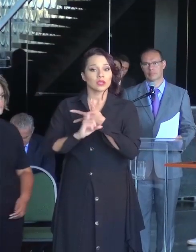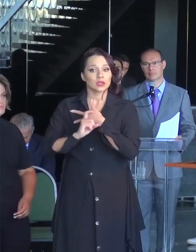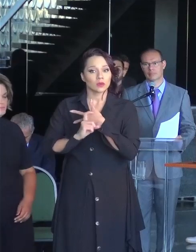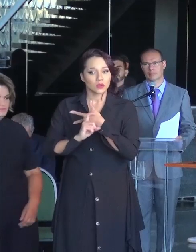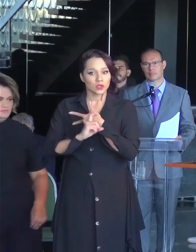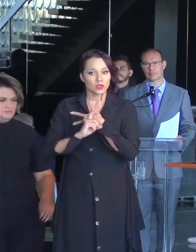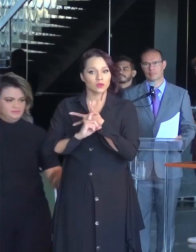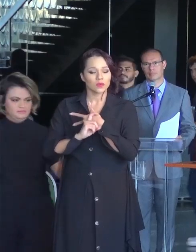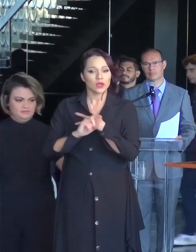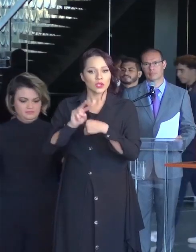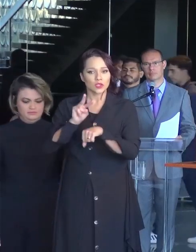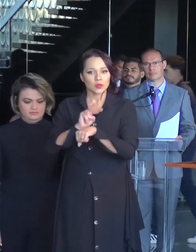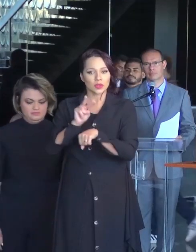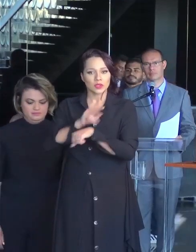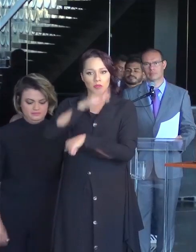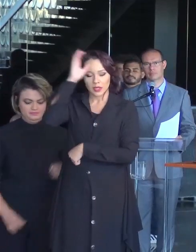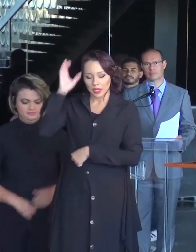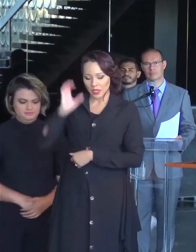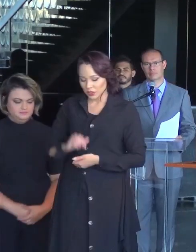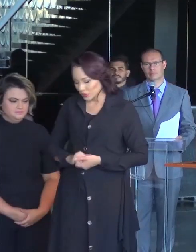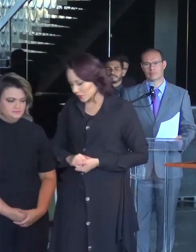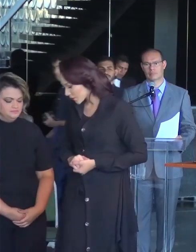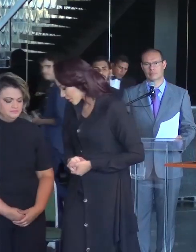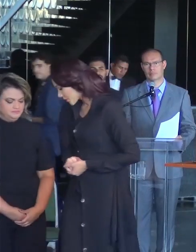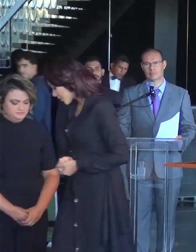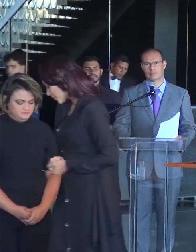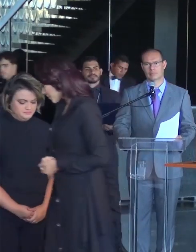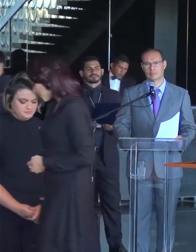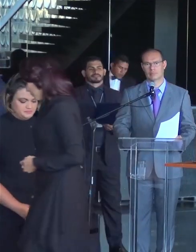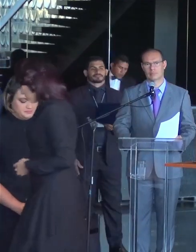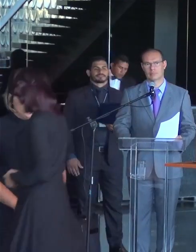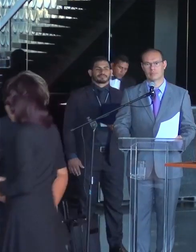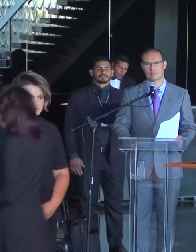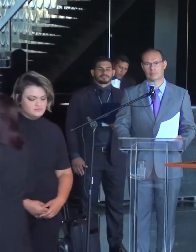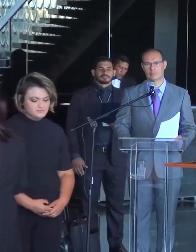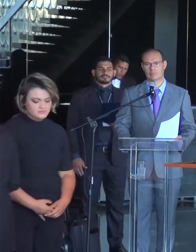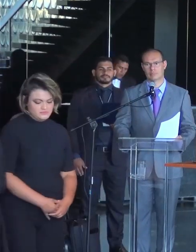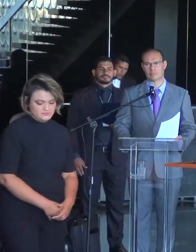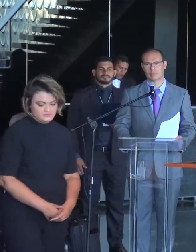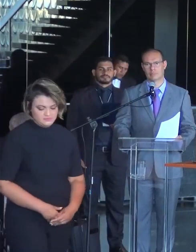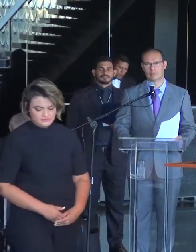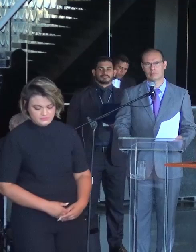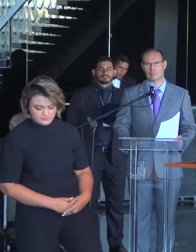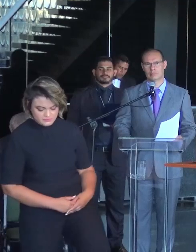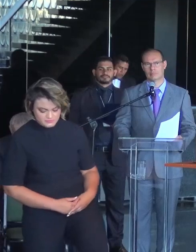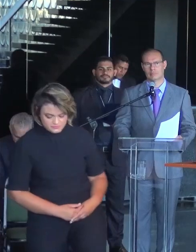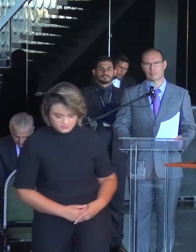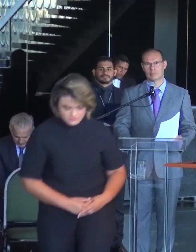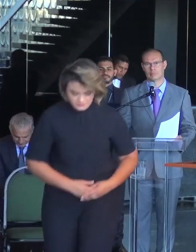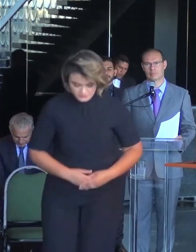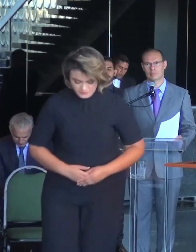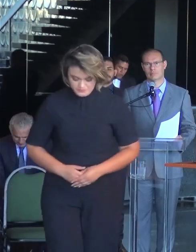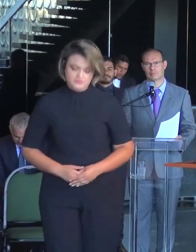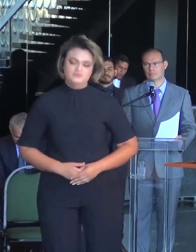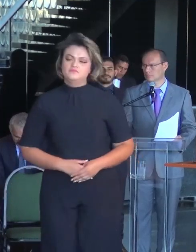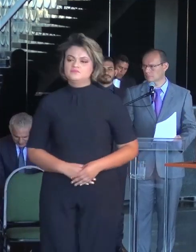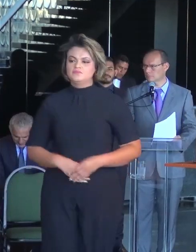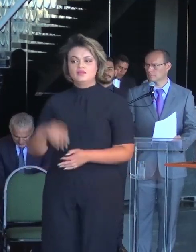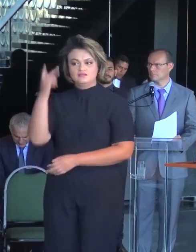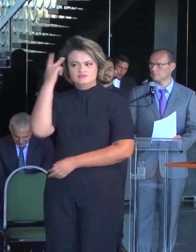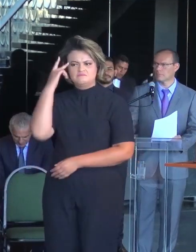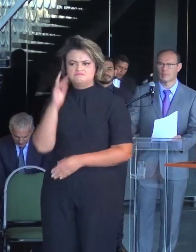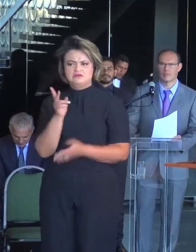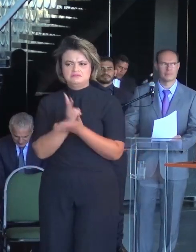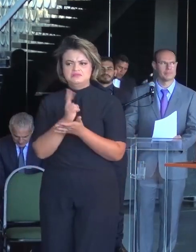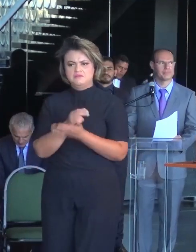Executivo de Proteção ao Consumidor. Foi o primeiro PROCON, por assim dizer, lá em São Paulo. São Paulo sempre saindo na frente.